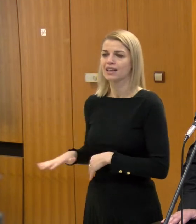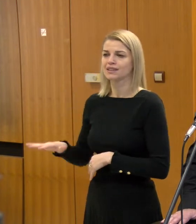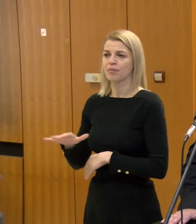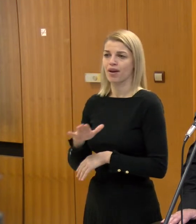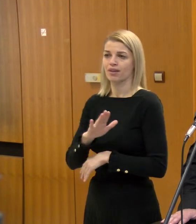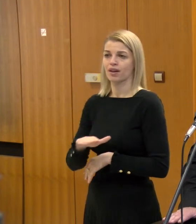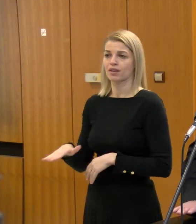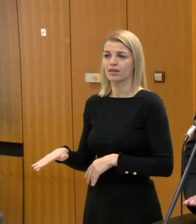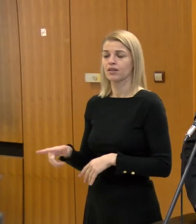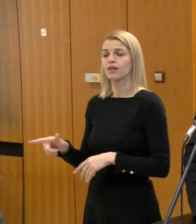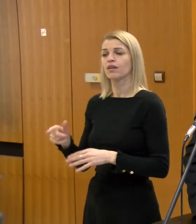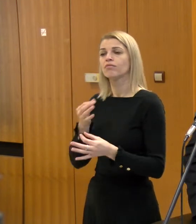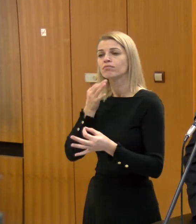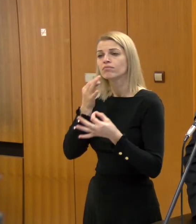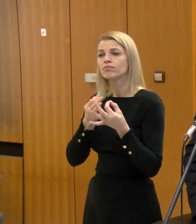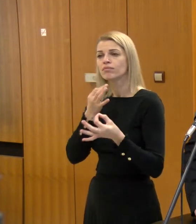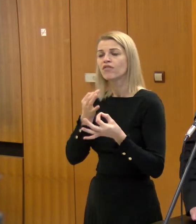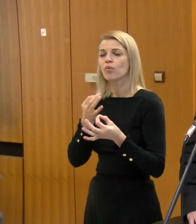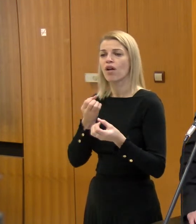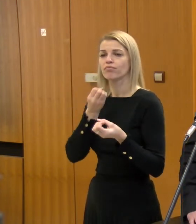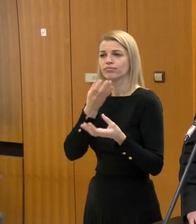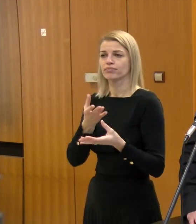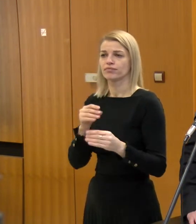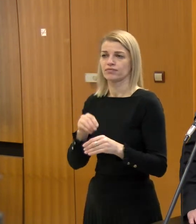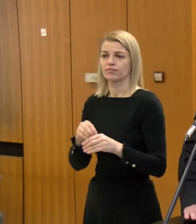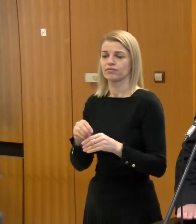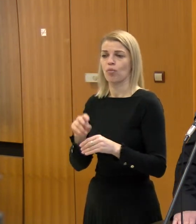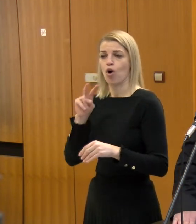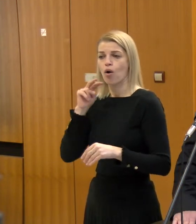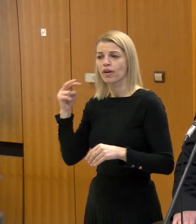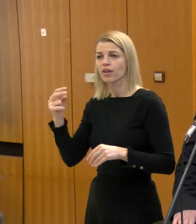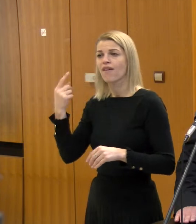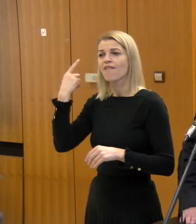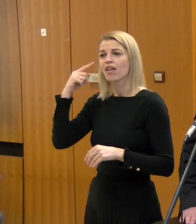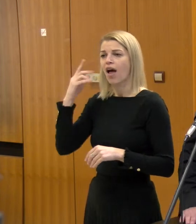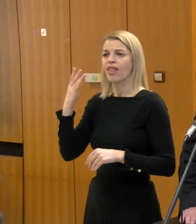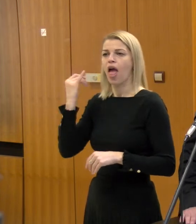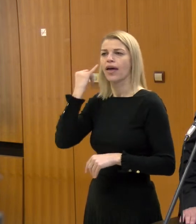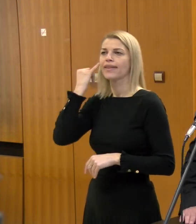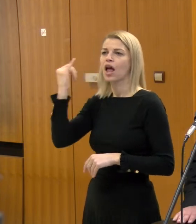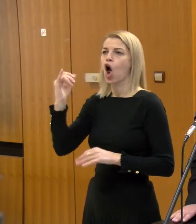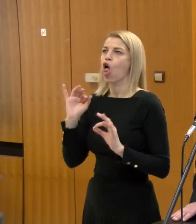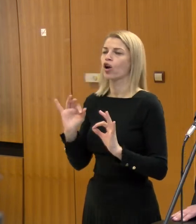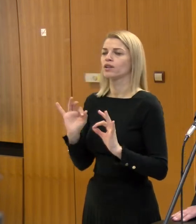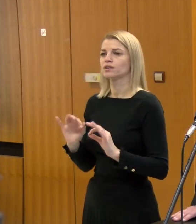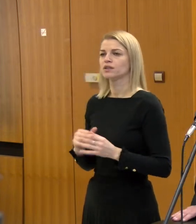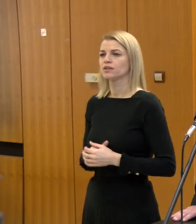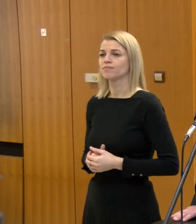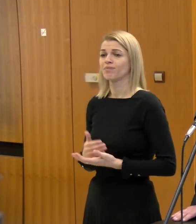aby naozaj informovala objektívne, vedecky a nie ideologicky.